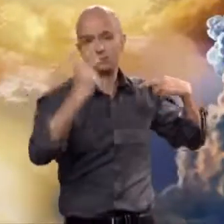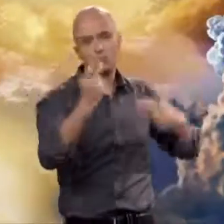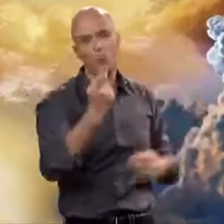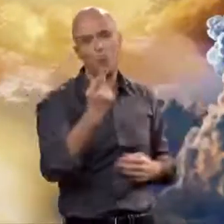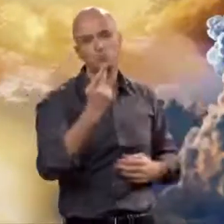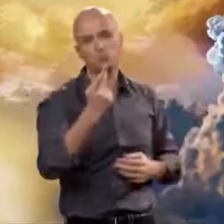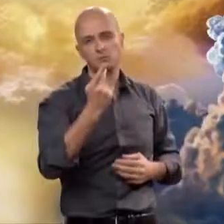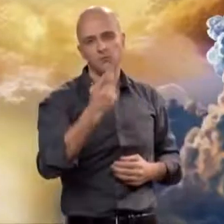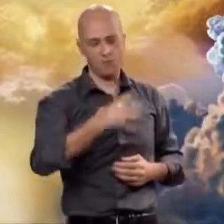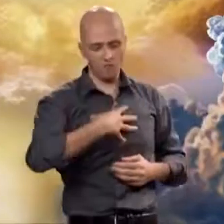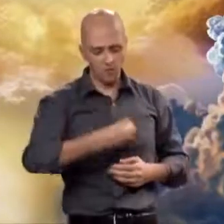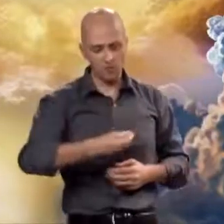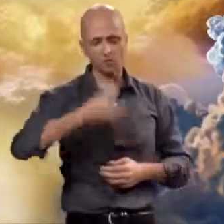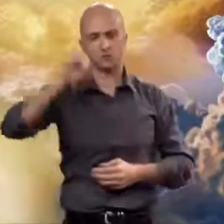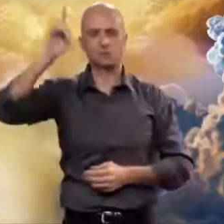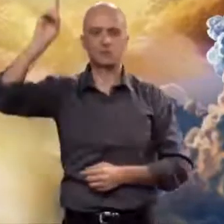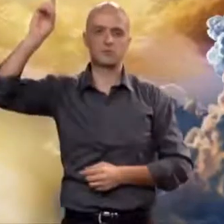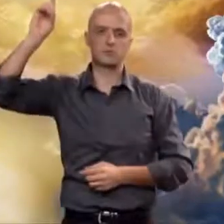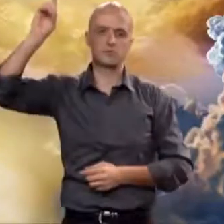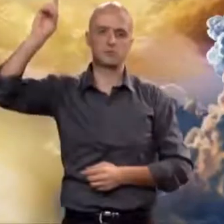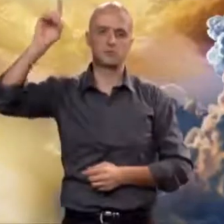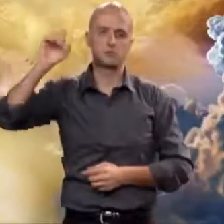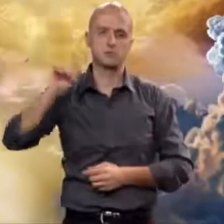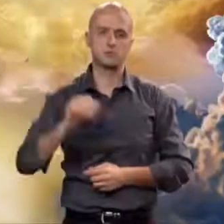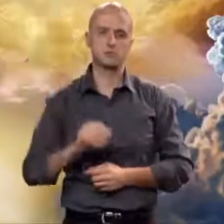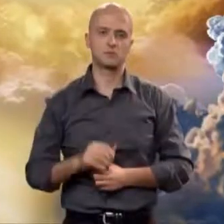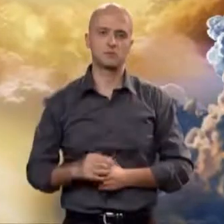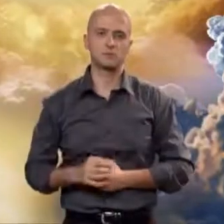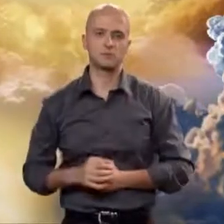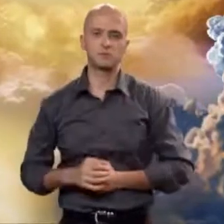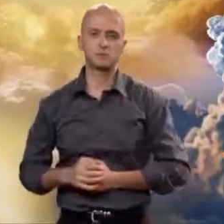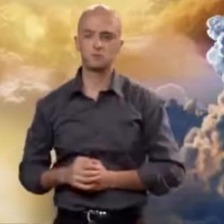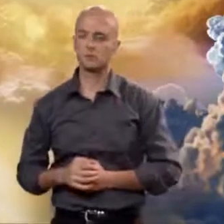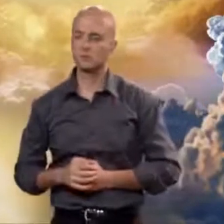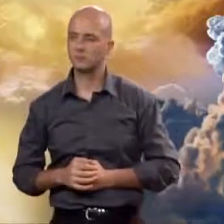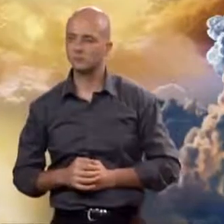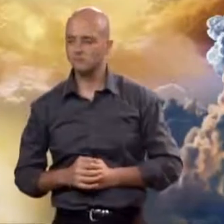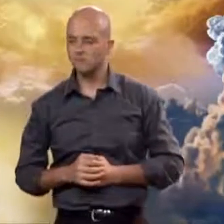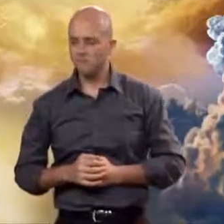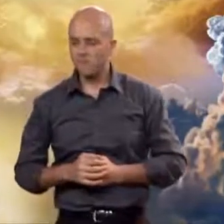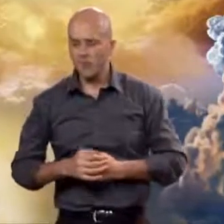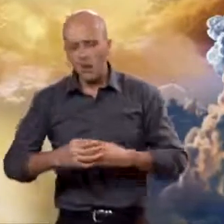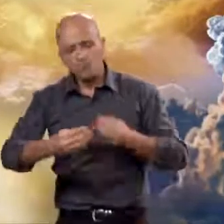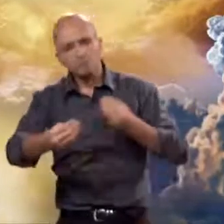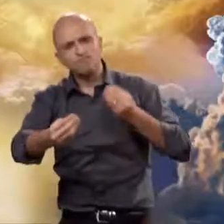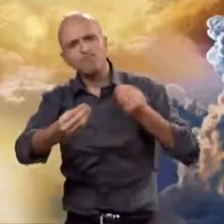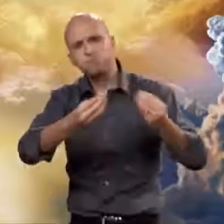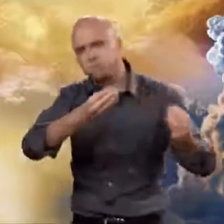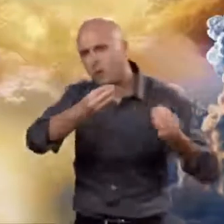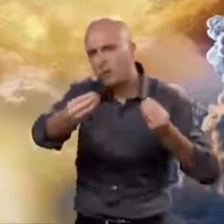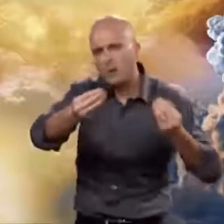celestiais preparam o coração para que a palavra de Deus seja compreendida. Podemos ficar encantados com sua beleza,